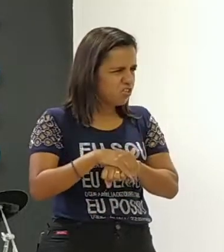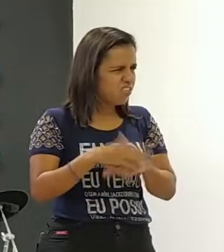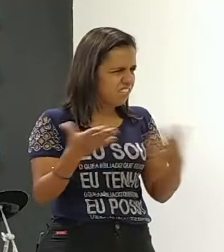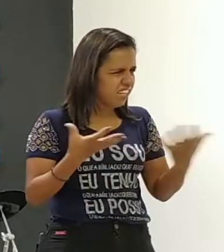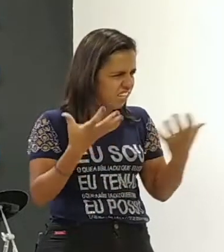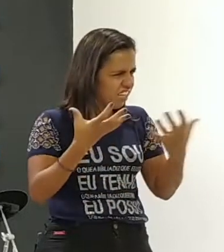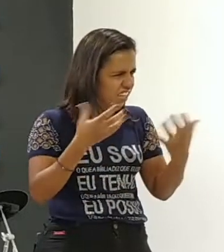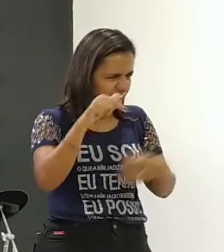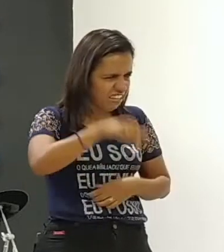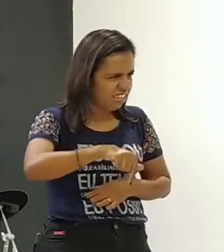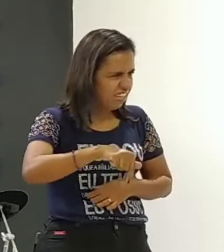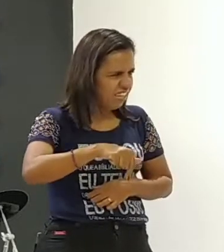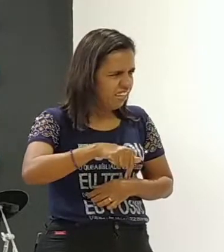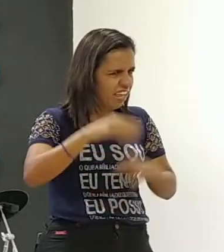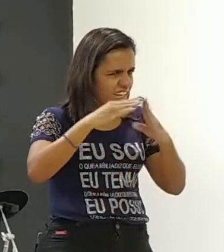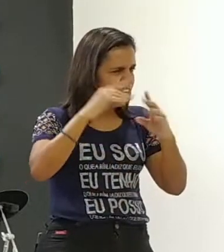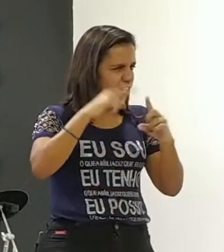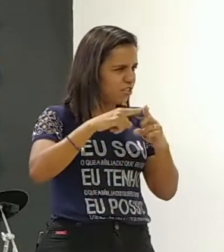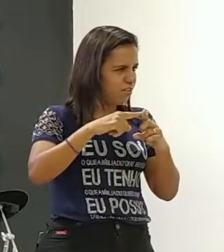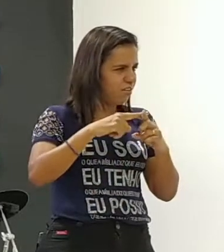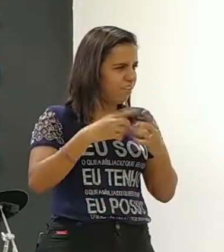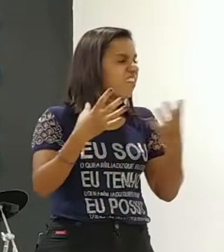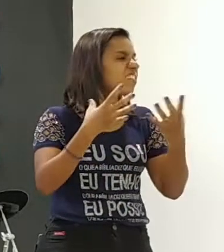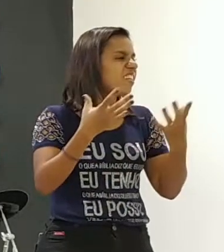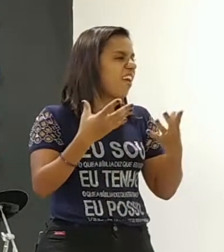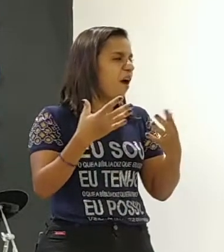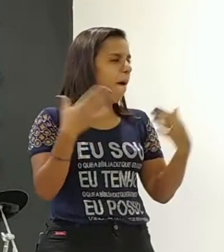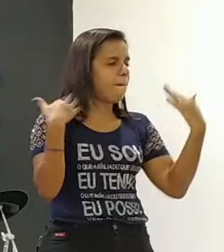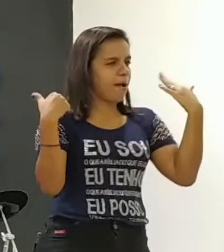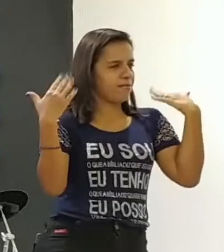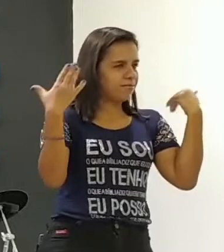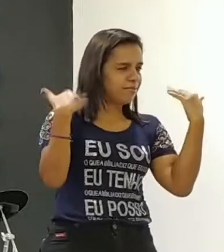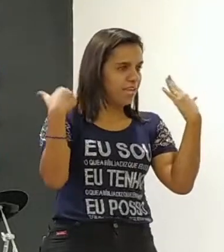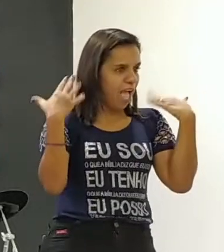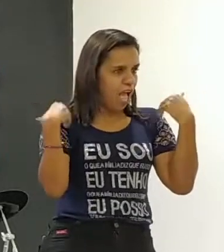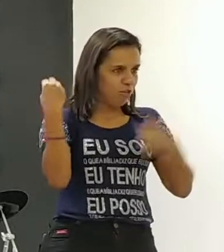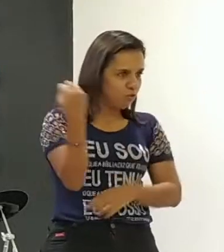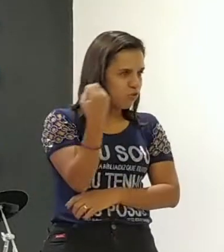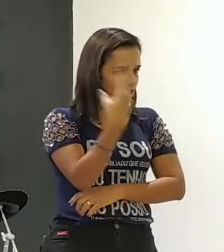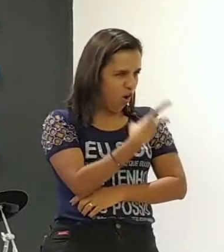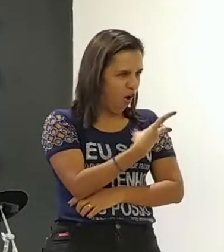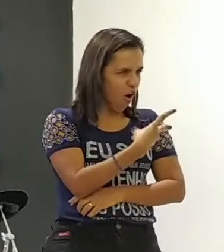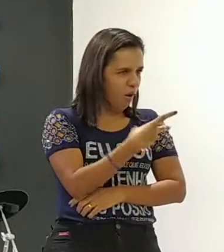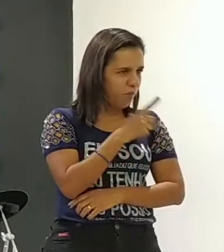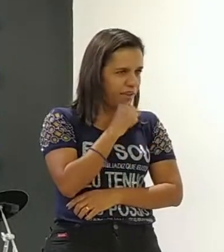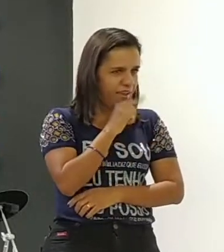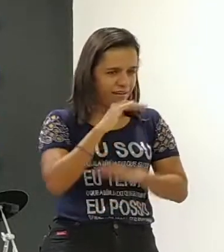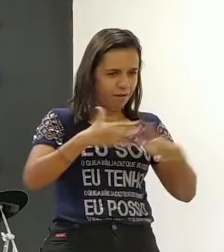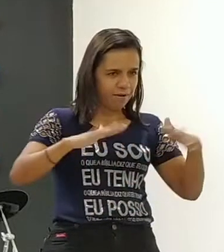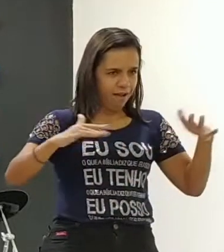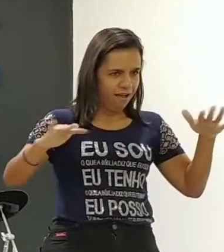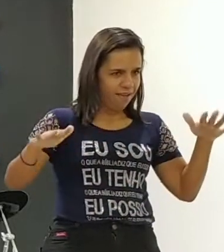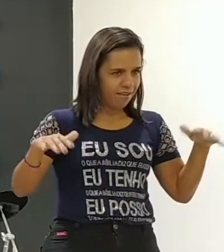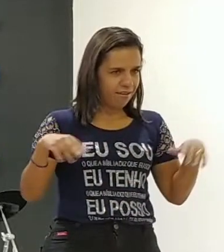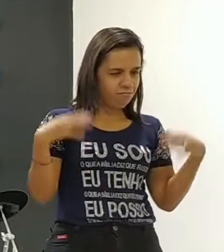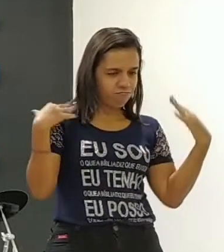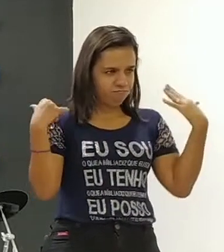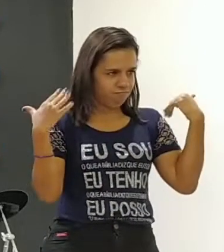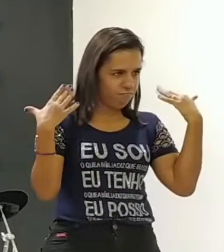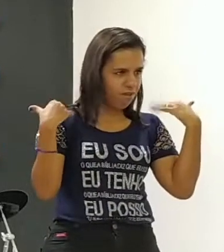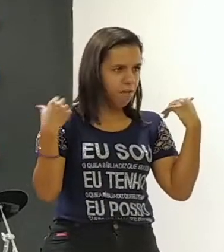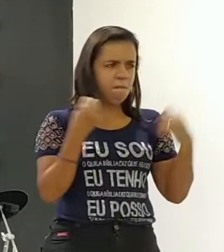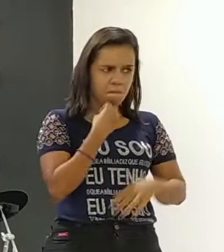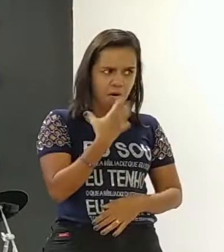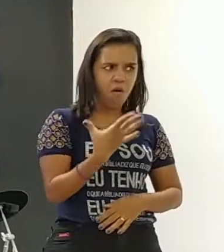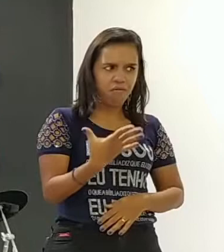para o shopping, cinema, comer uma pizza, passear, andar agora na beira da orla.